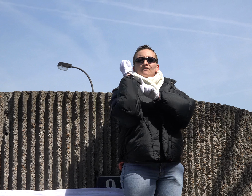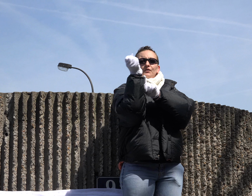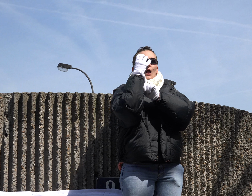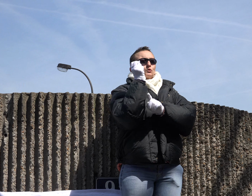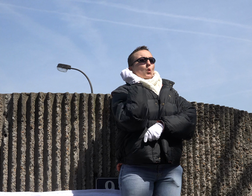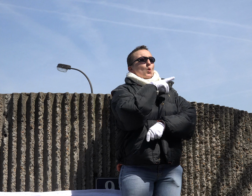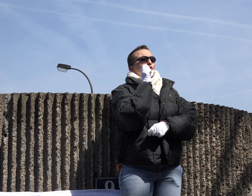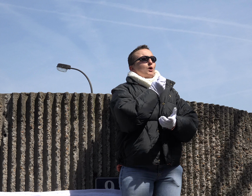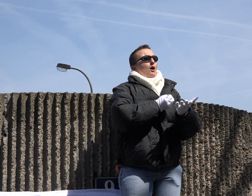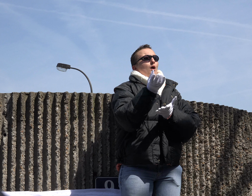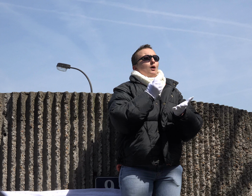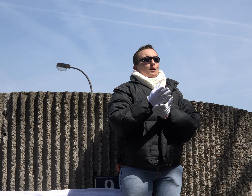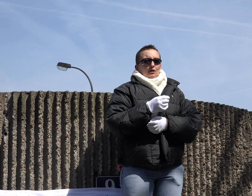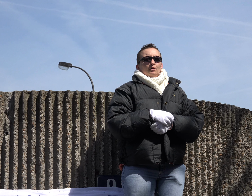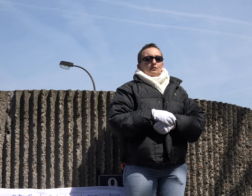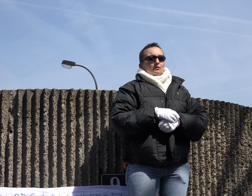des attentats, il y a eu des places de dernière minute, d'urgence.